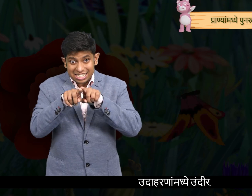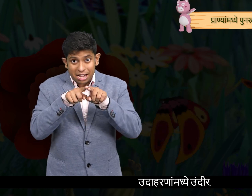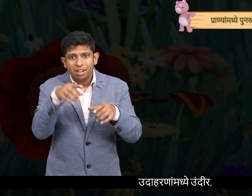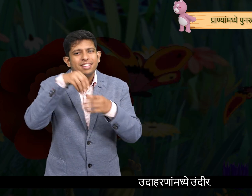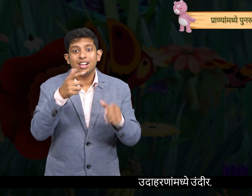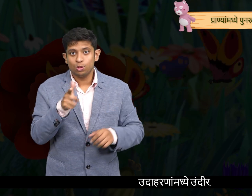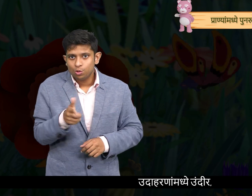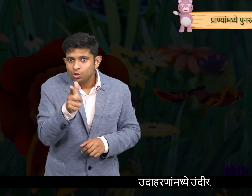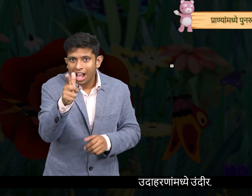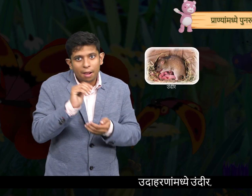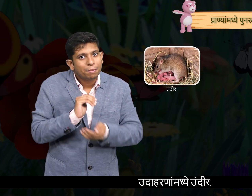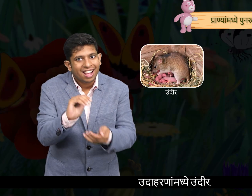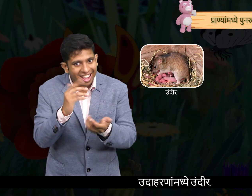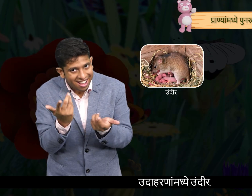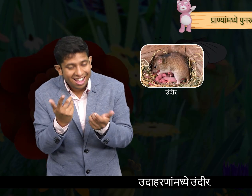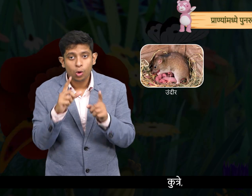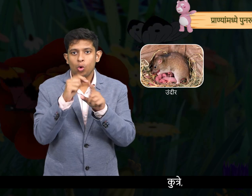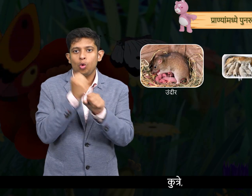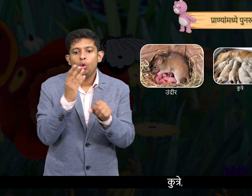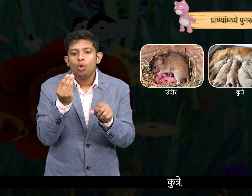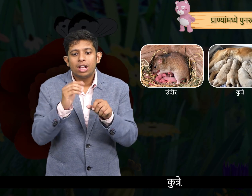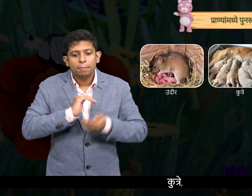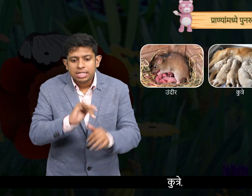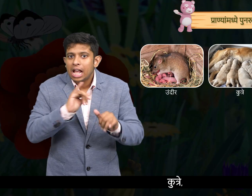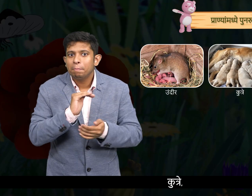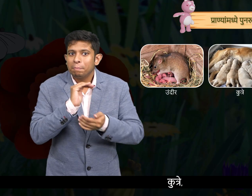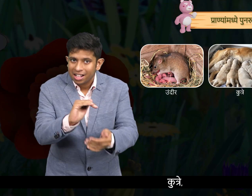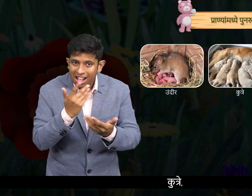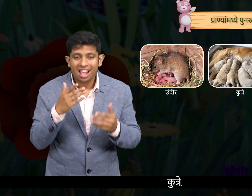उदाहरणांमध्ये उंदीर, कुत्रे,